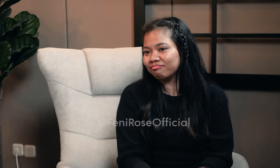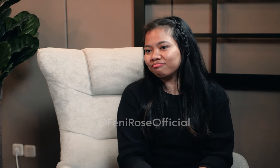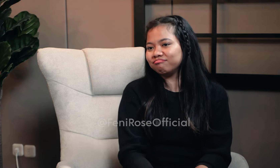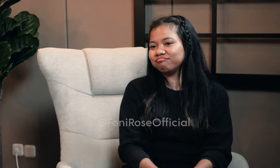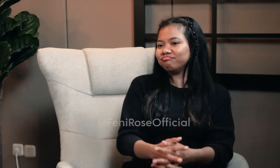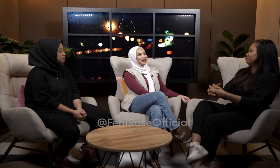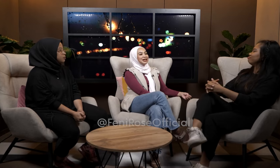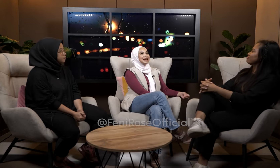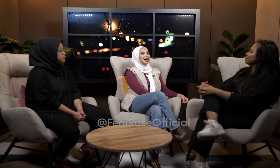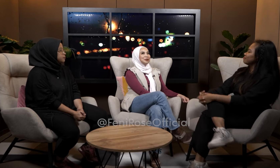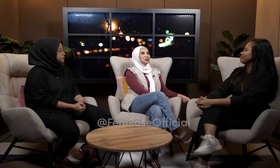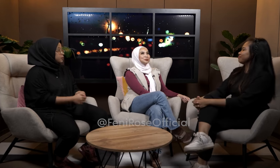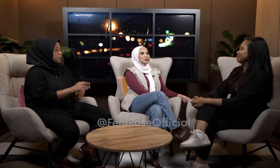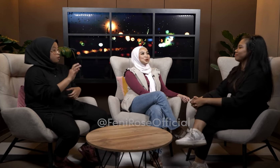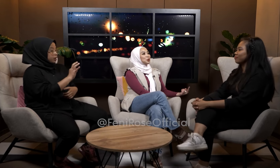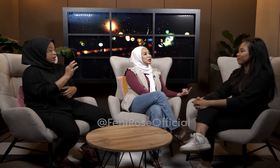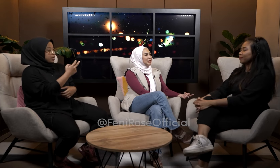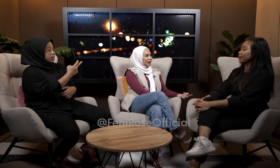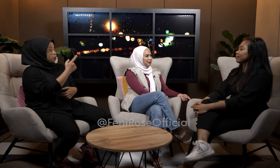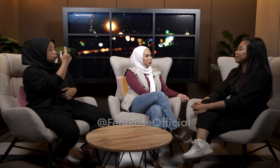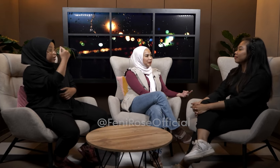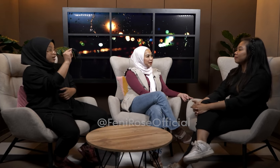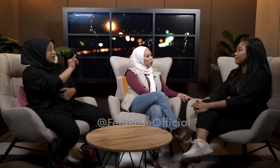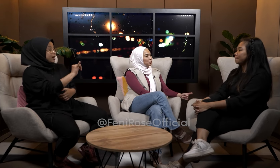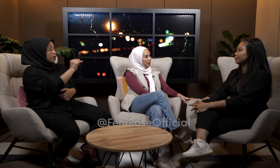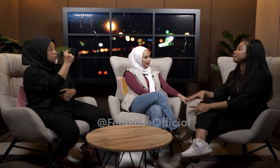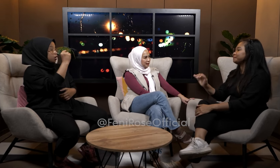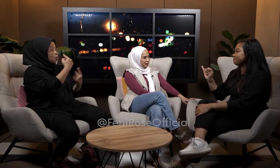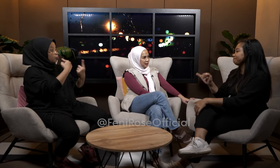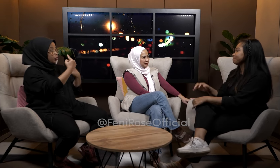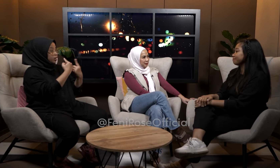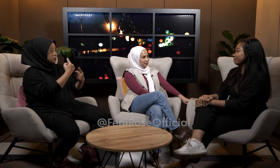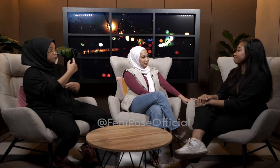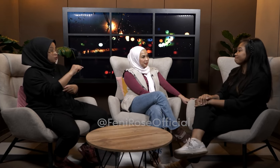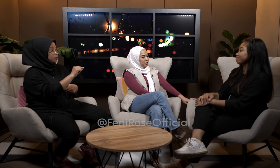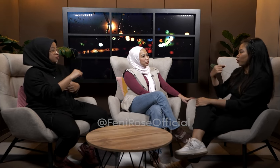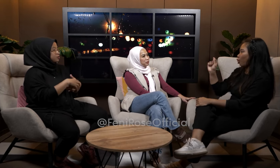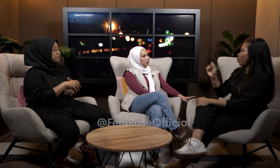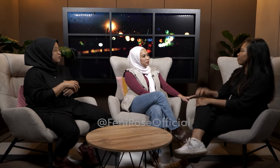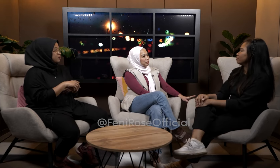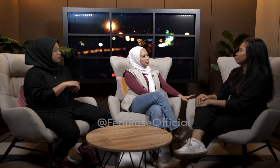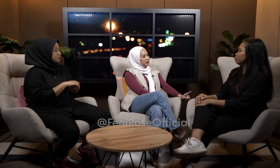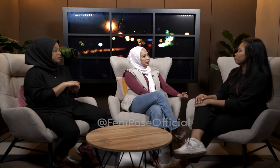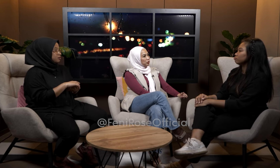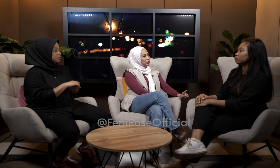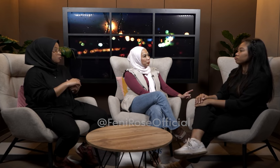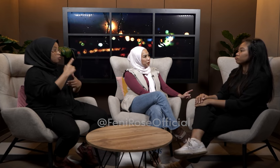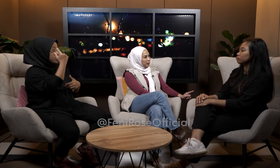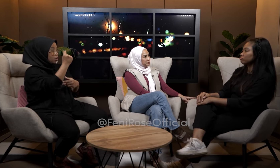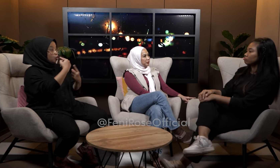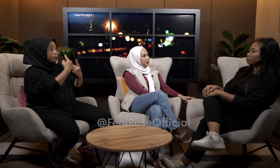seper Nah kamu juga kuliah kan kuliahnya di Komunikasi komunikasi itu pada saat kuliah dikunikasi pada saat